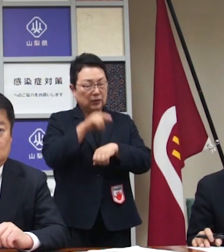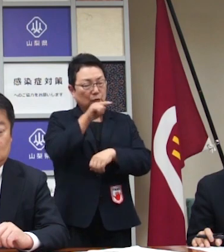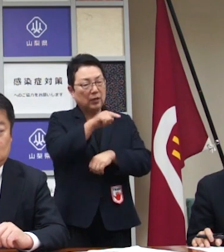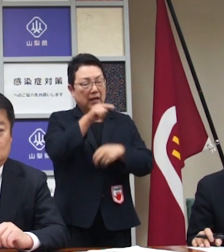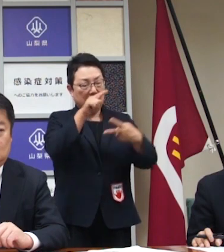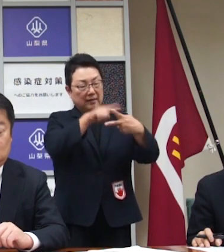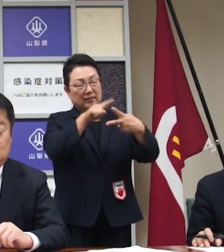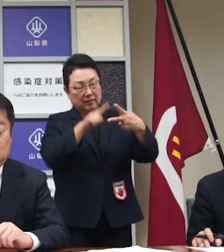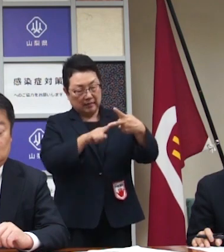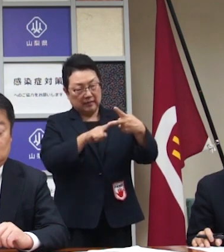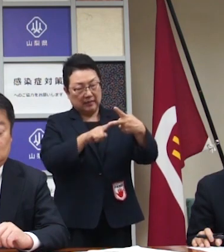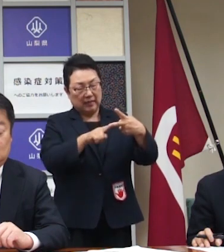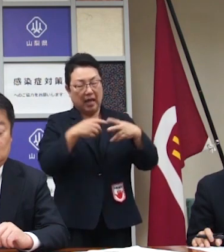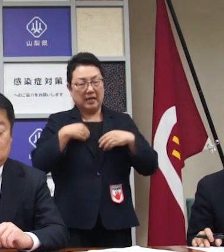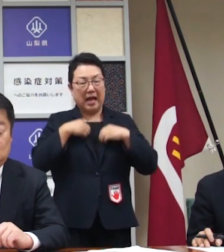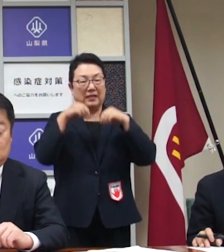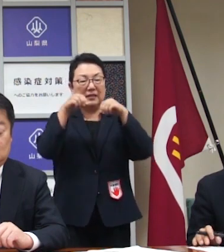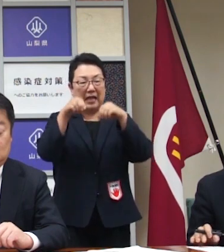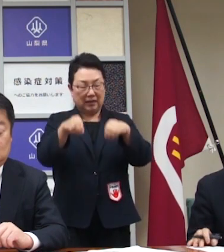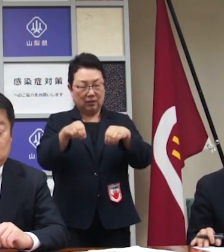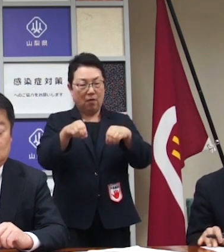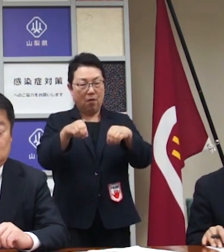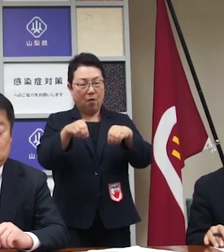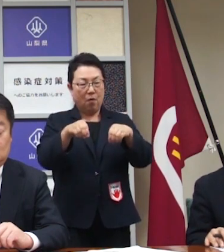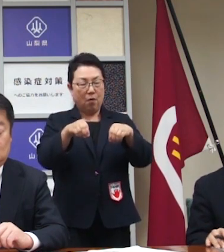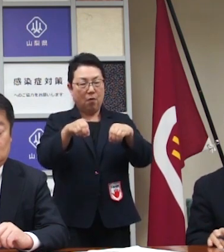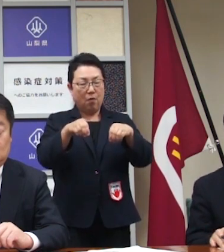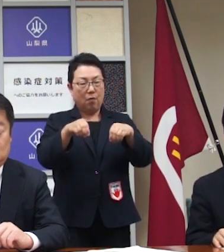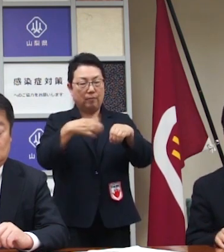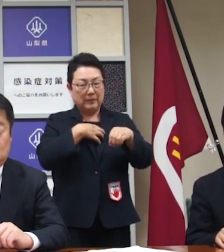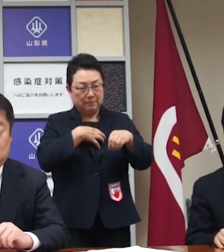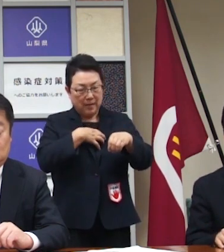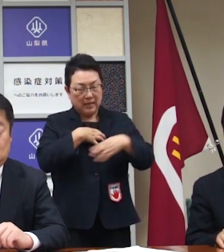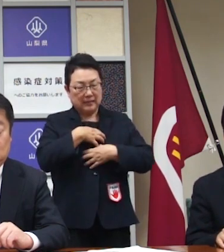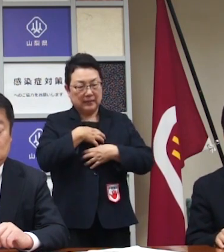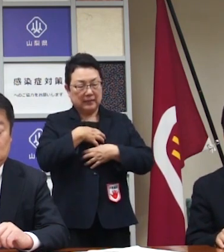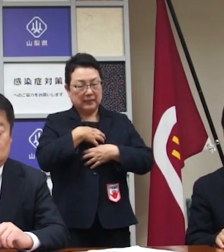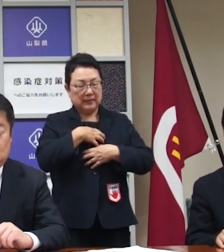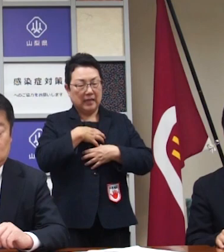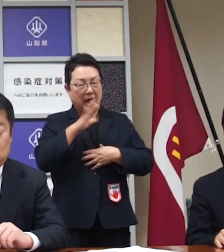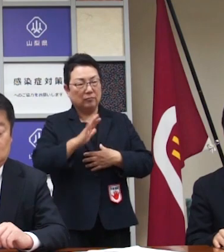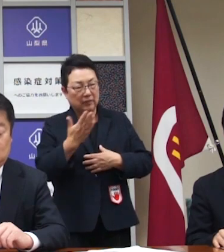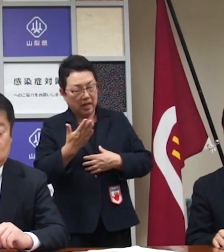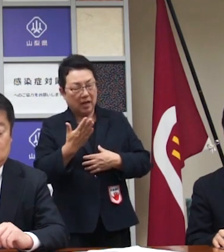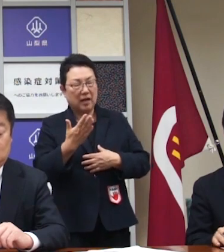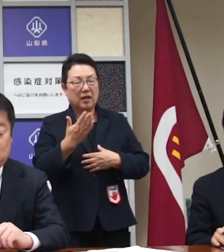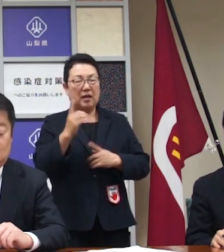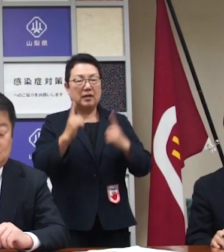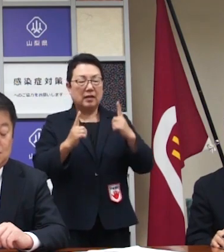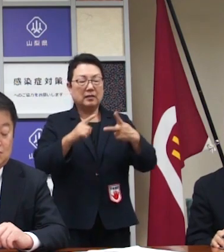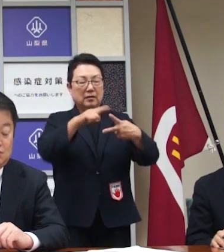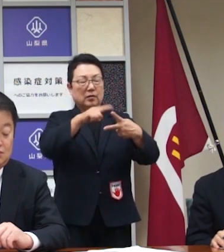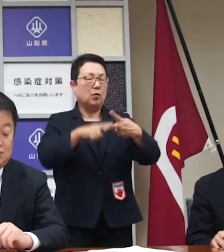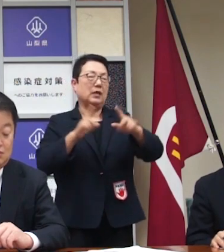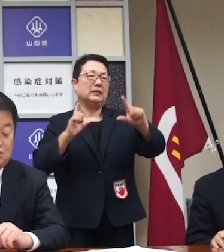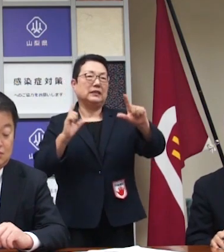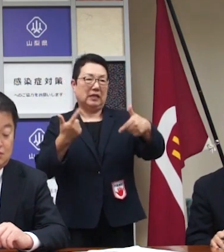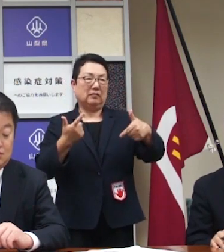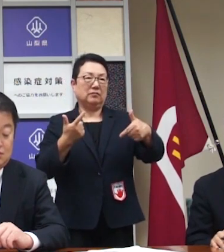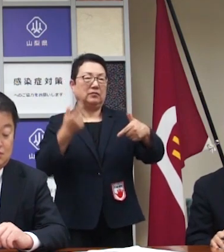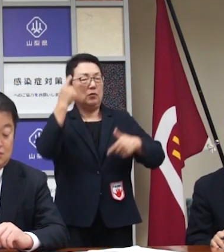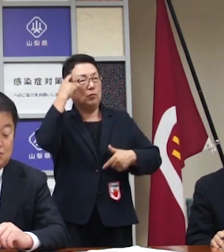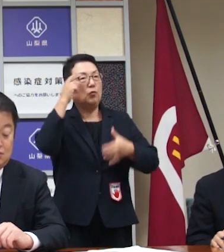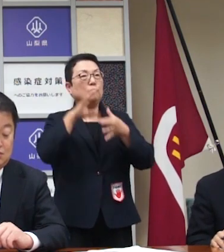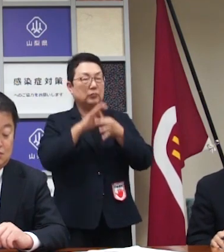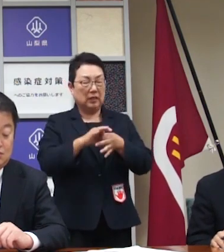によって感染のリスクっていうのは医療機関で本当にあるかどうかっていうのは大きく変わってきます